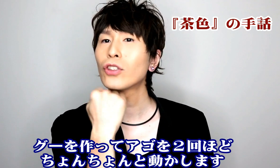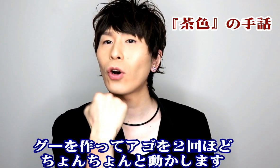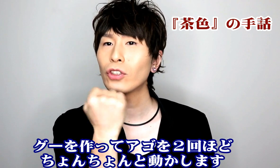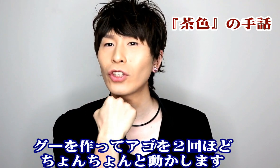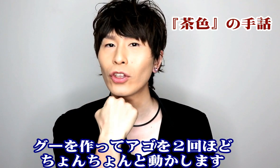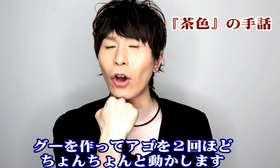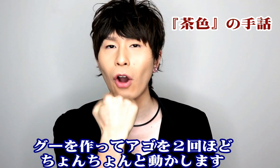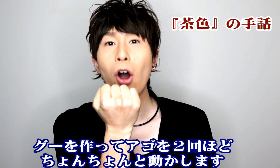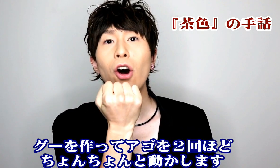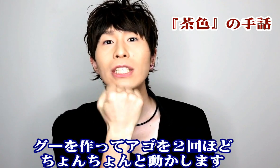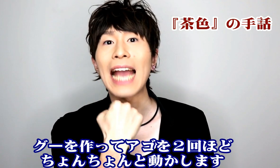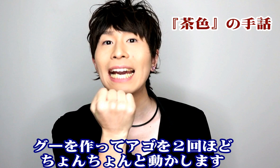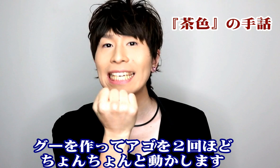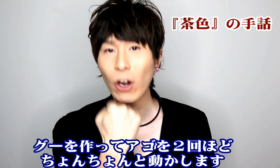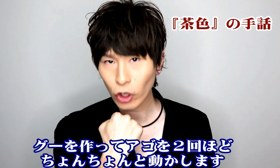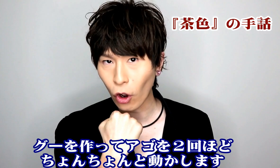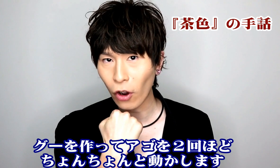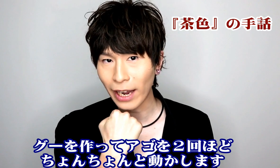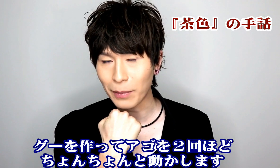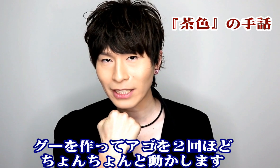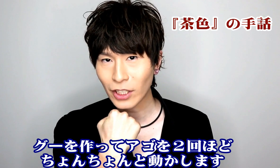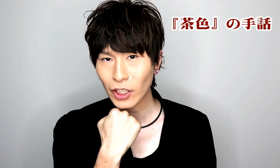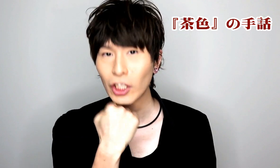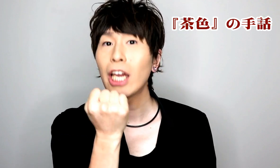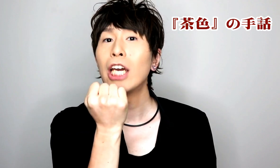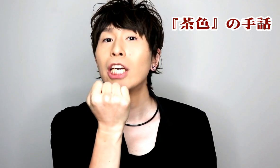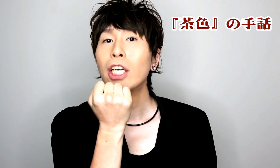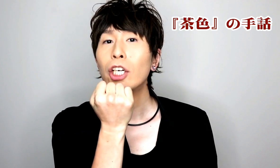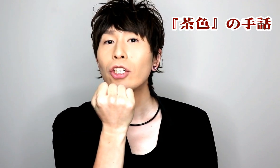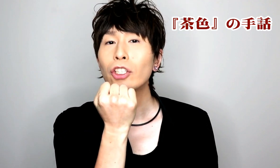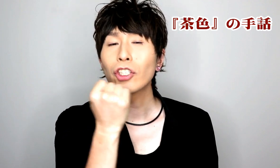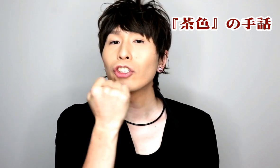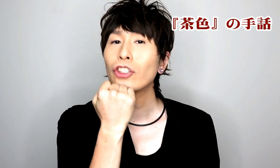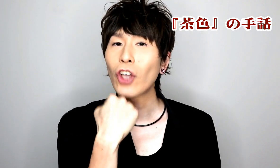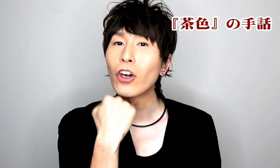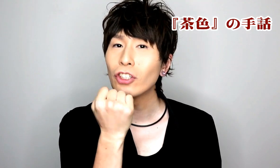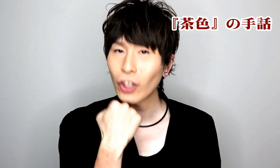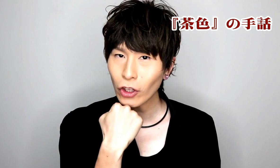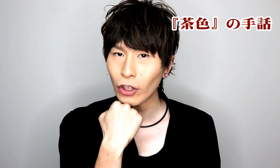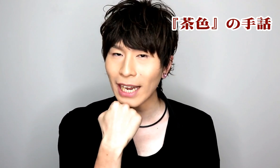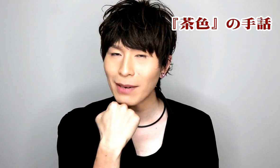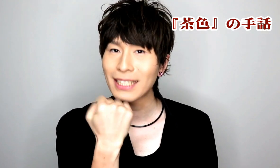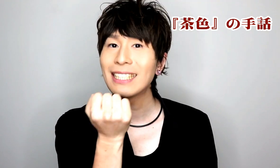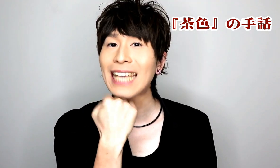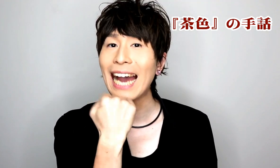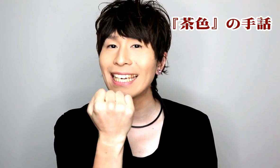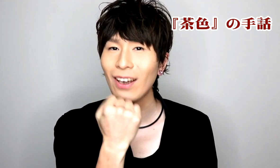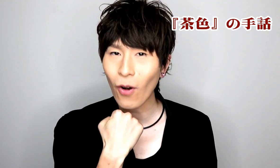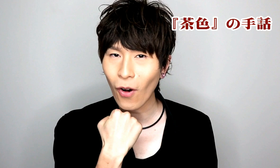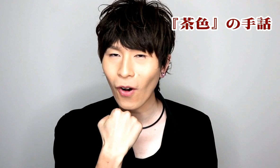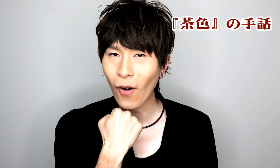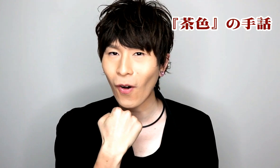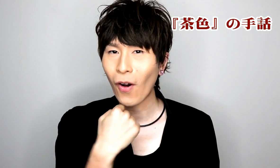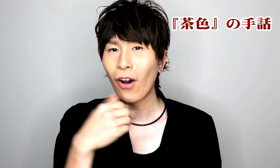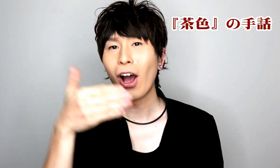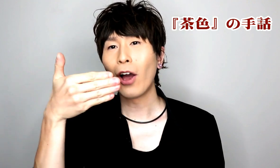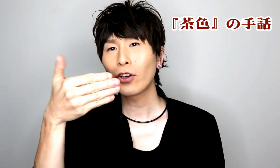ょんちょんと茶色とやります。ちょんちょんとやります。茶色。